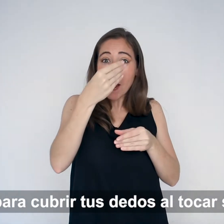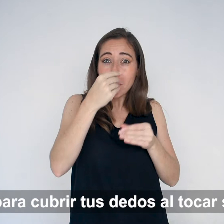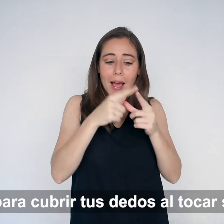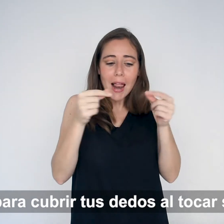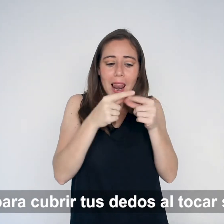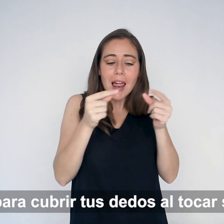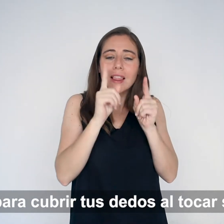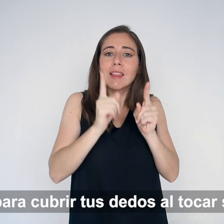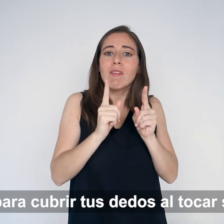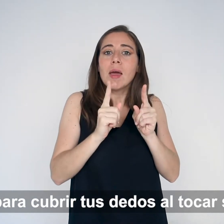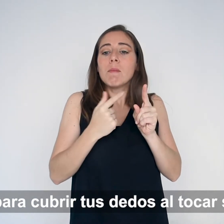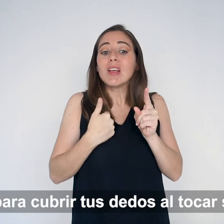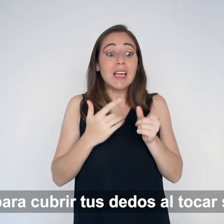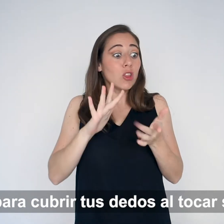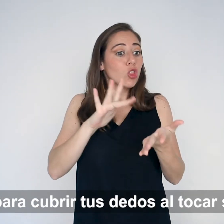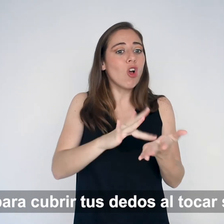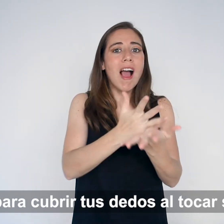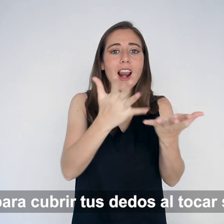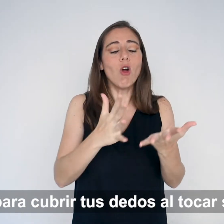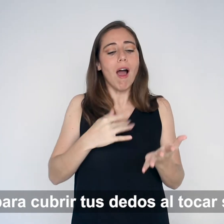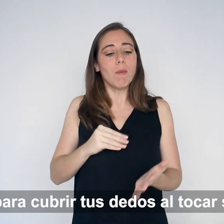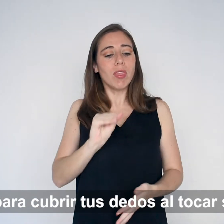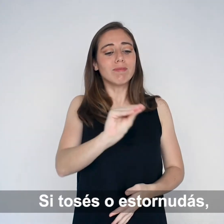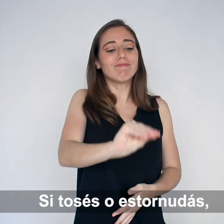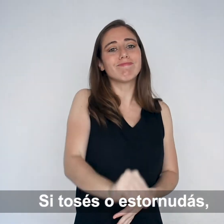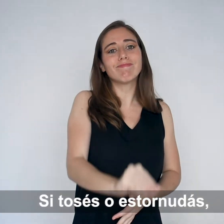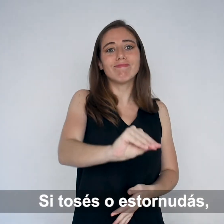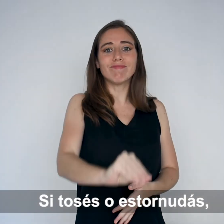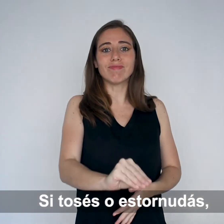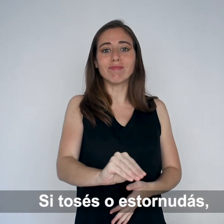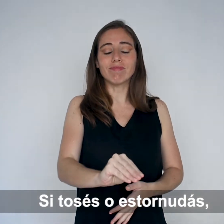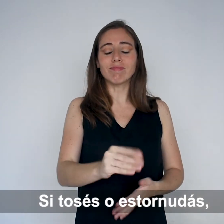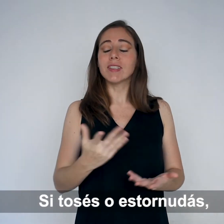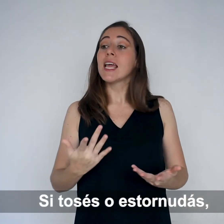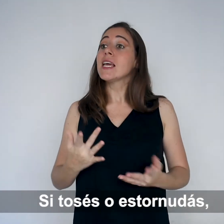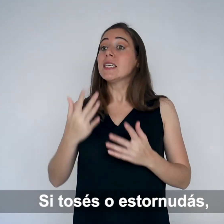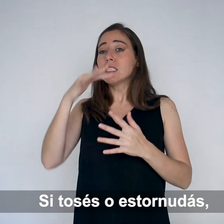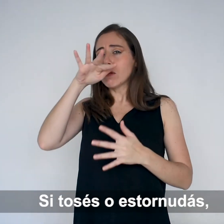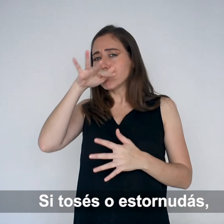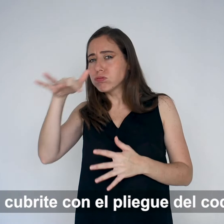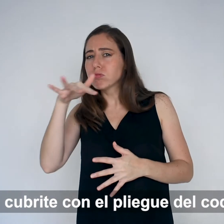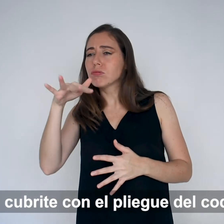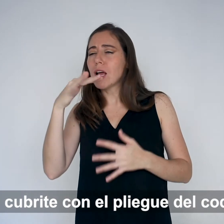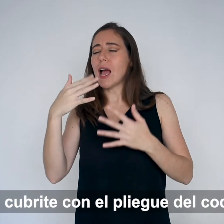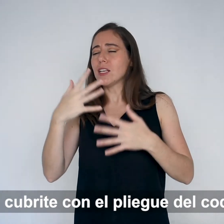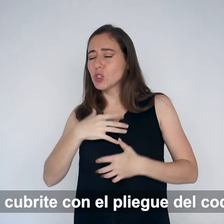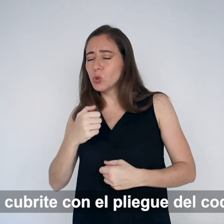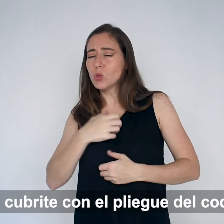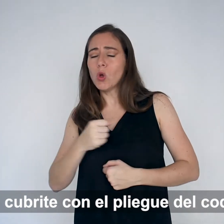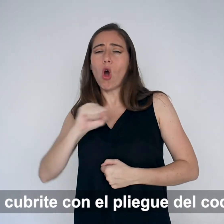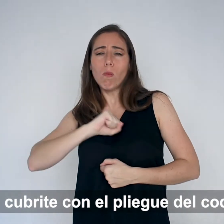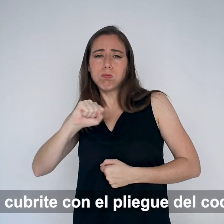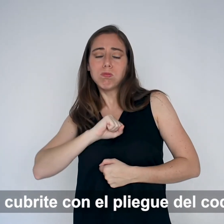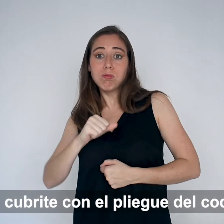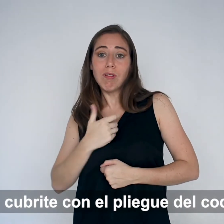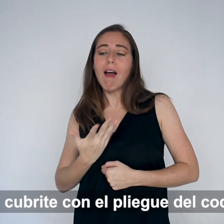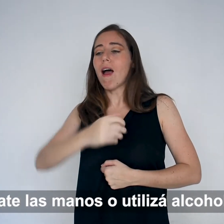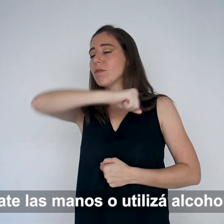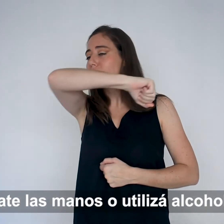cubrir tus dedos al tocar superficies. Si tosés o estornudás, cubrite con el pliegue del codo. Lavate las